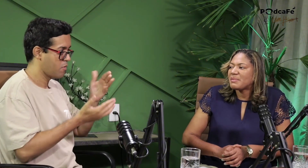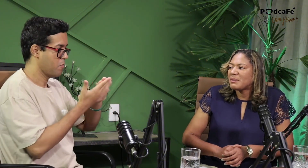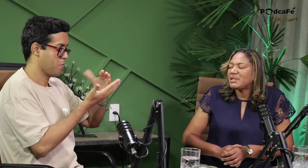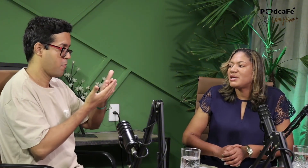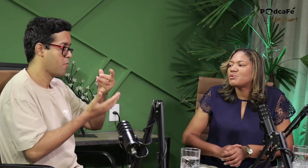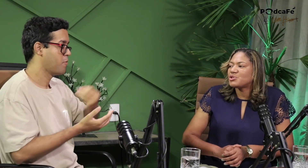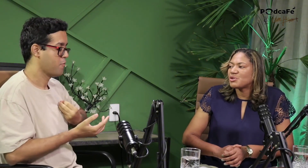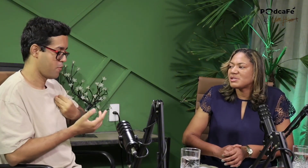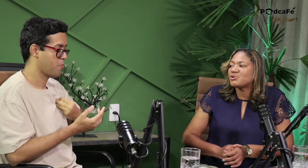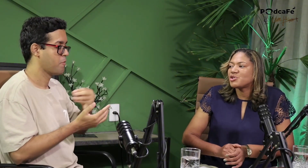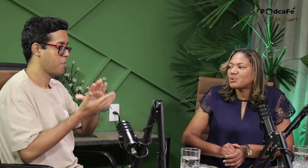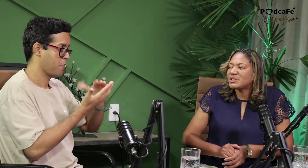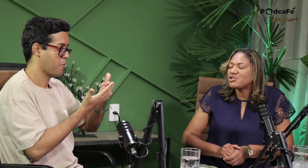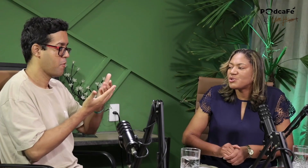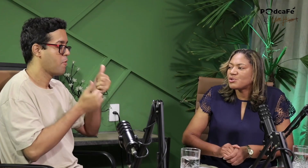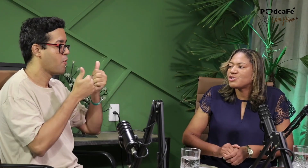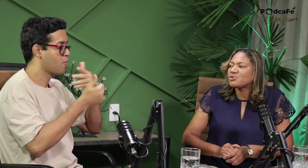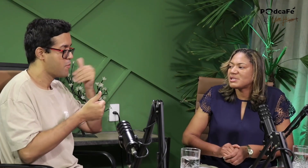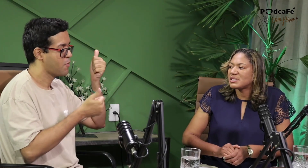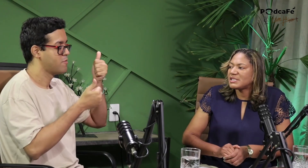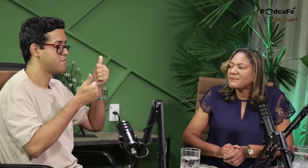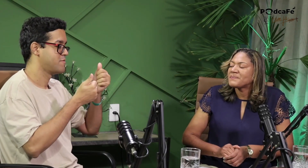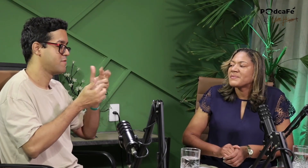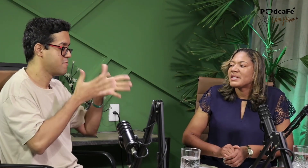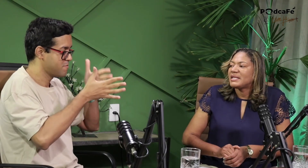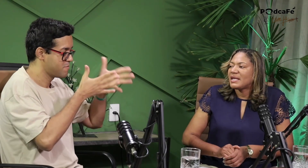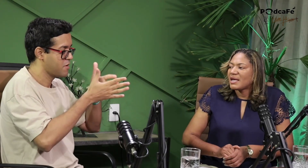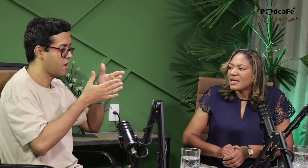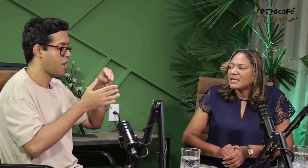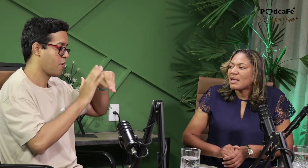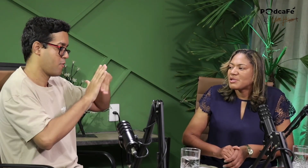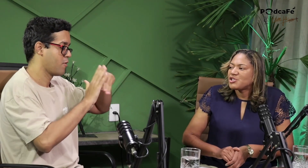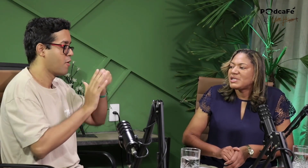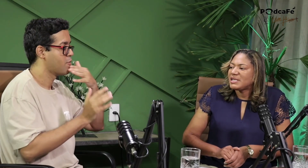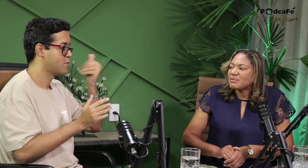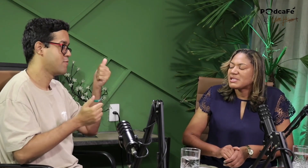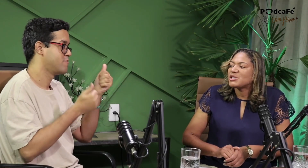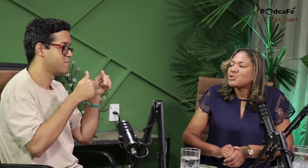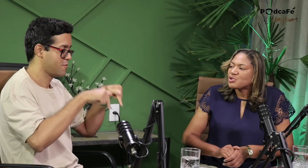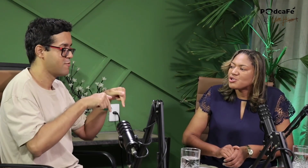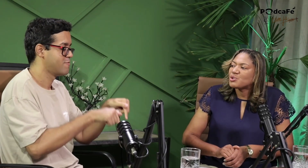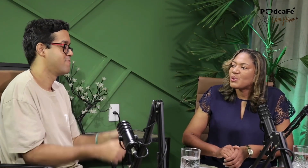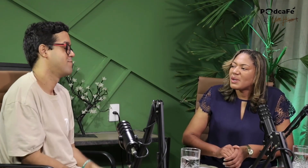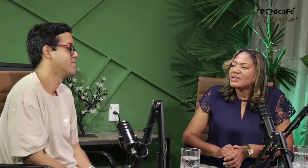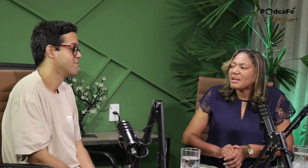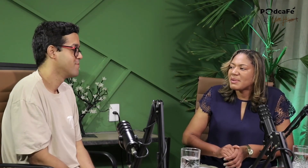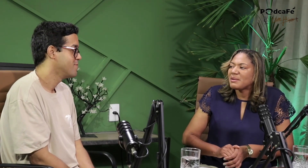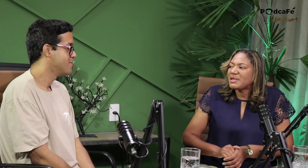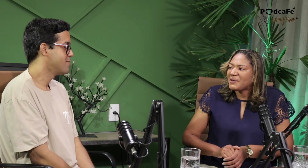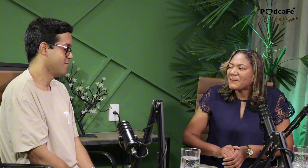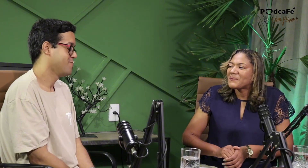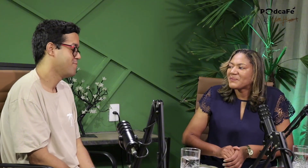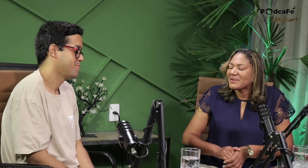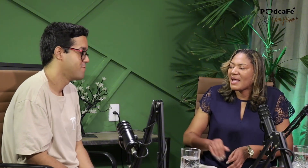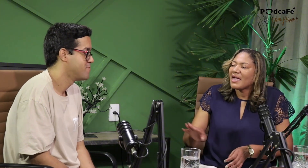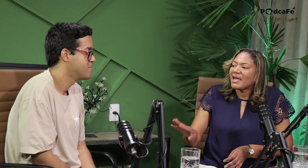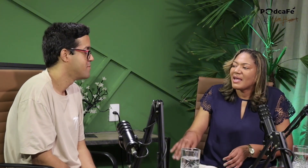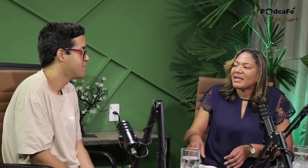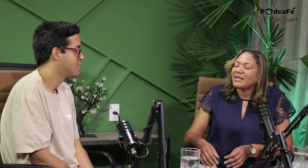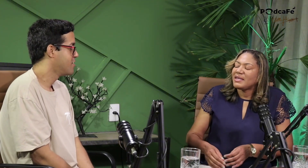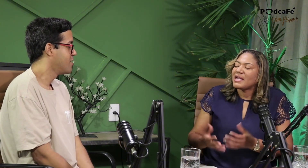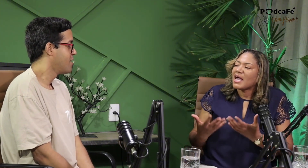Fui para a IBMI, onde encontrei Johnny, Suzana, né? Intérprete de Libras, e hoje eu estou na IBMI,